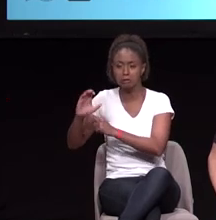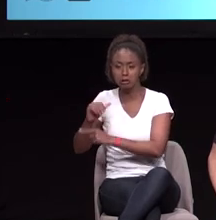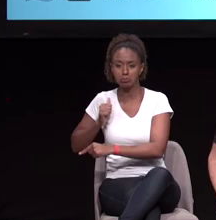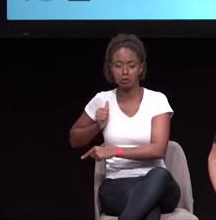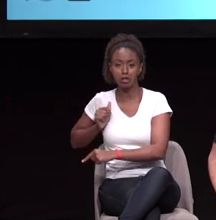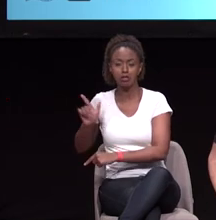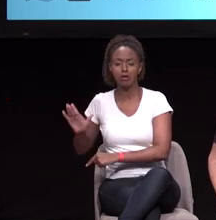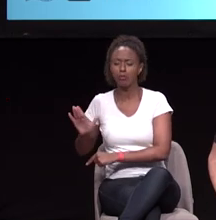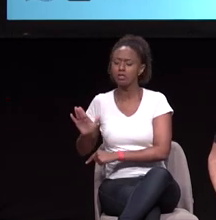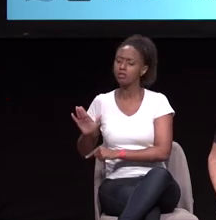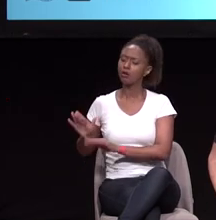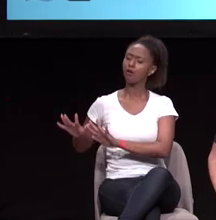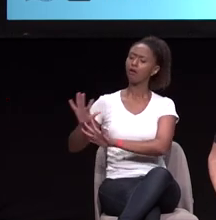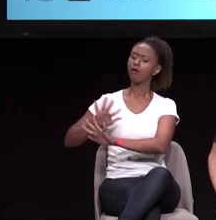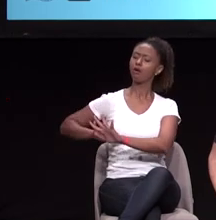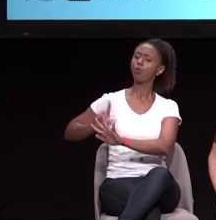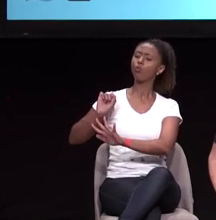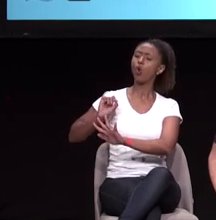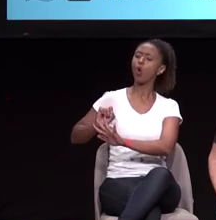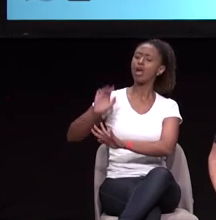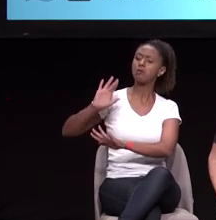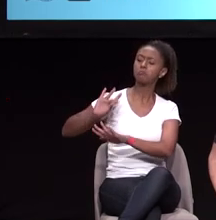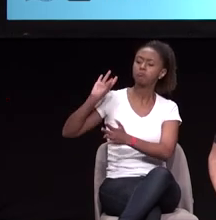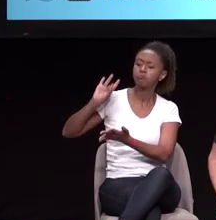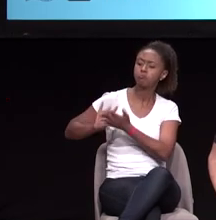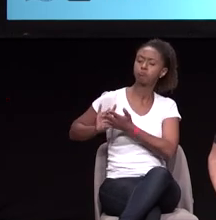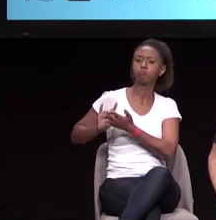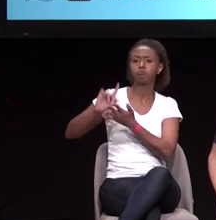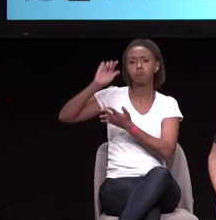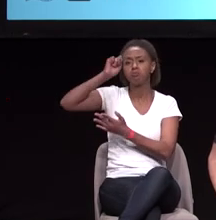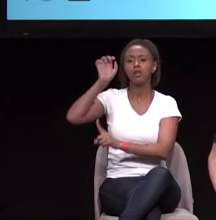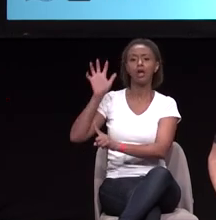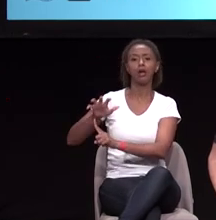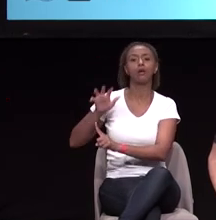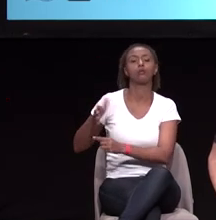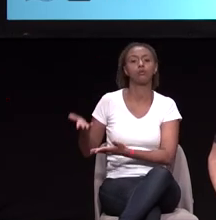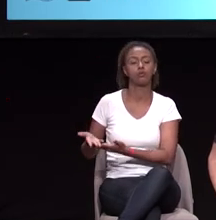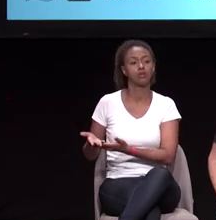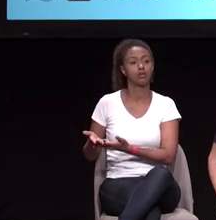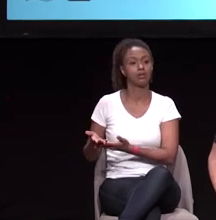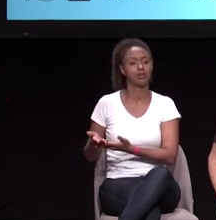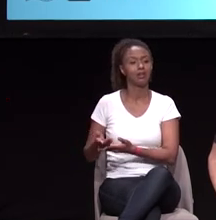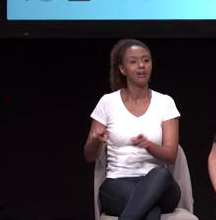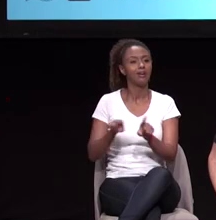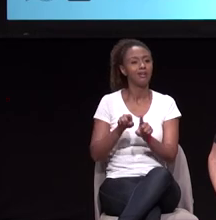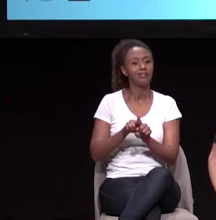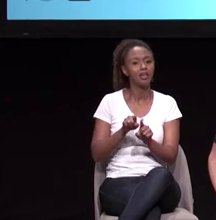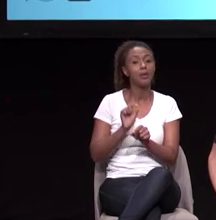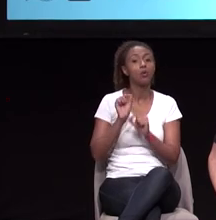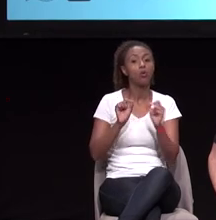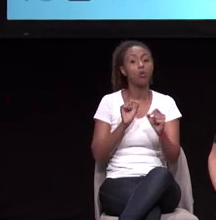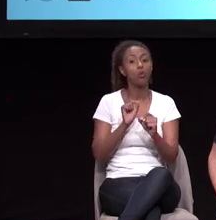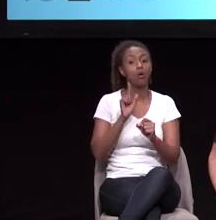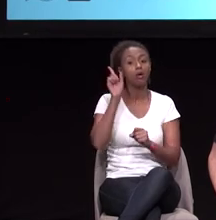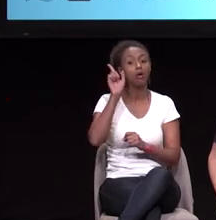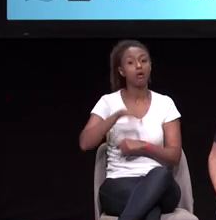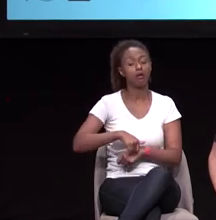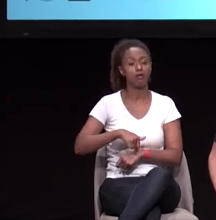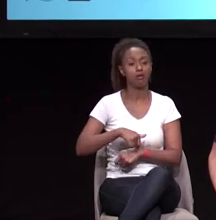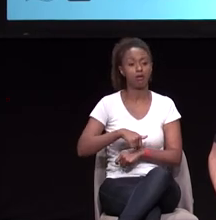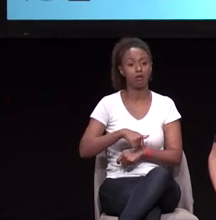dentro ele tem de negro de negro né e lá a mesma coisa né ou seja quais são os princípios